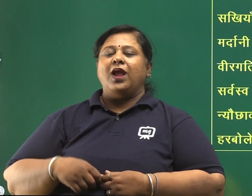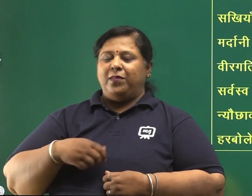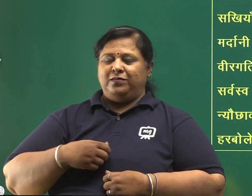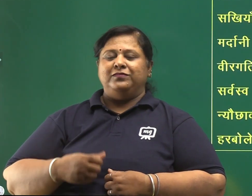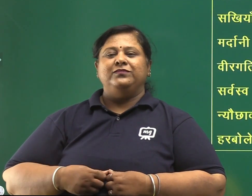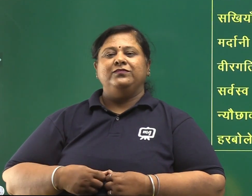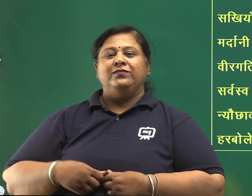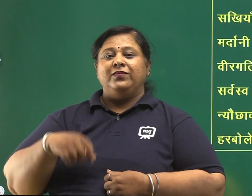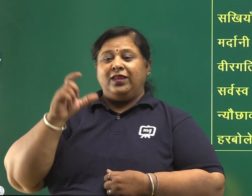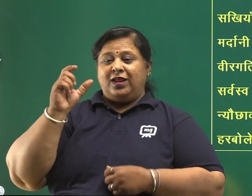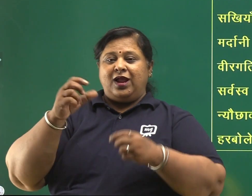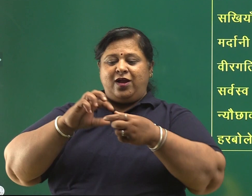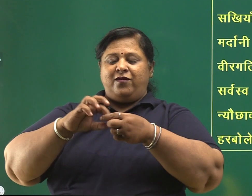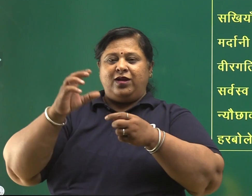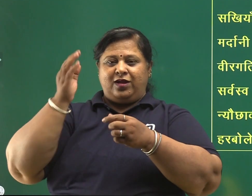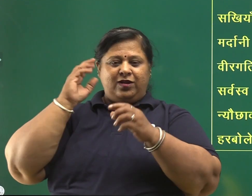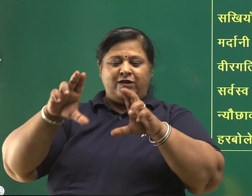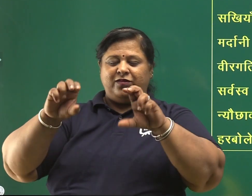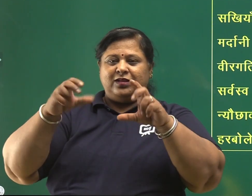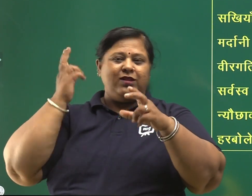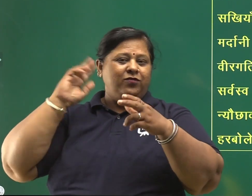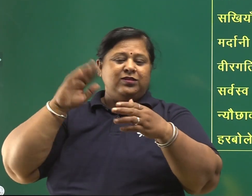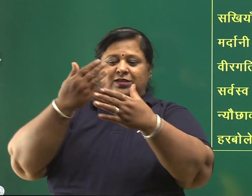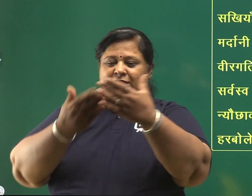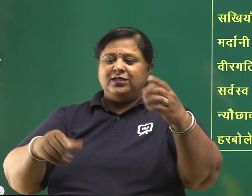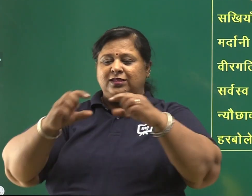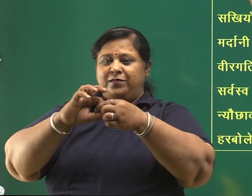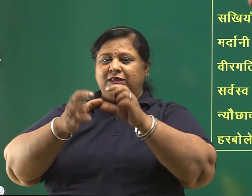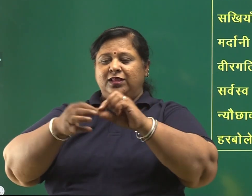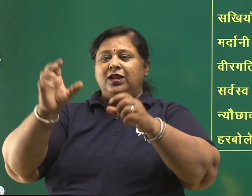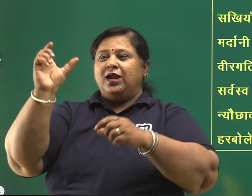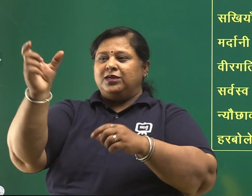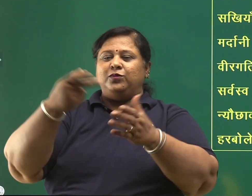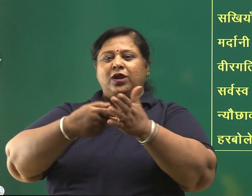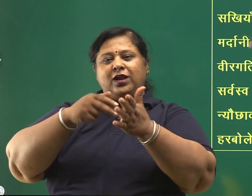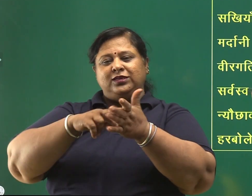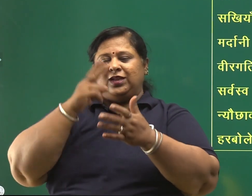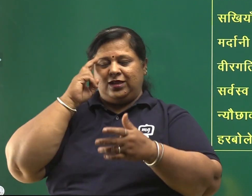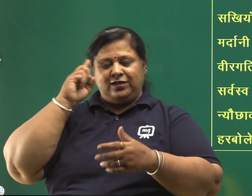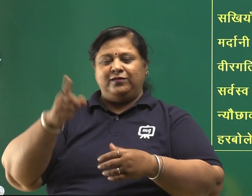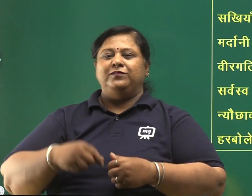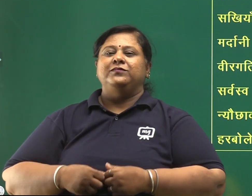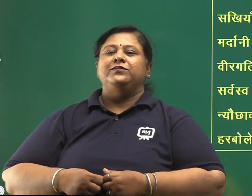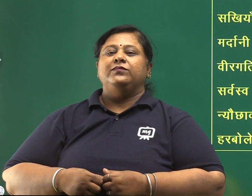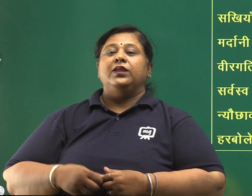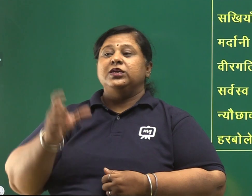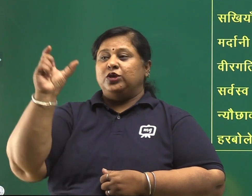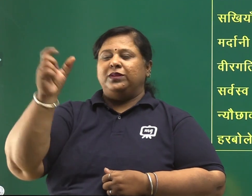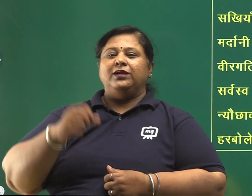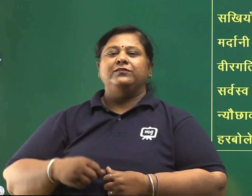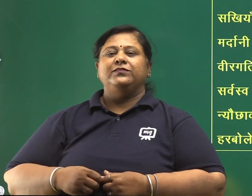हम कविता से संबंधित कठिन शब्दों के अर्थ जानेंगे। शब्द